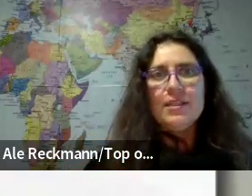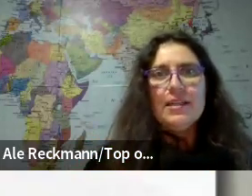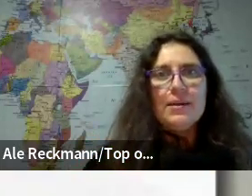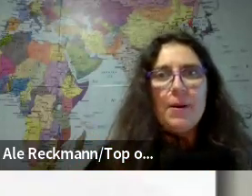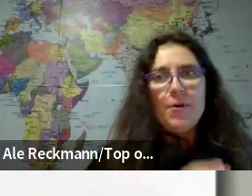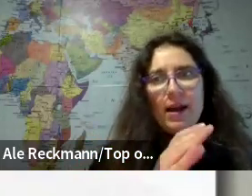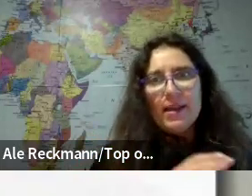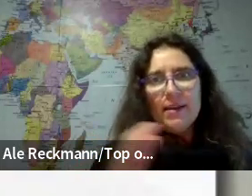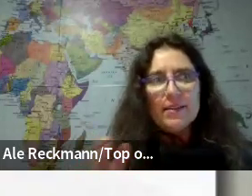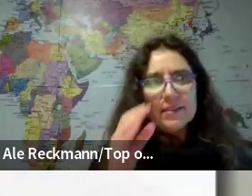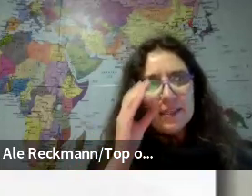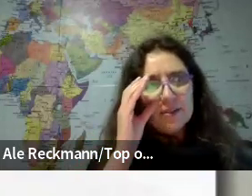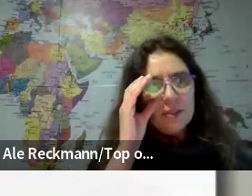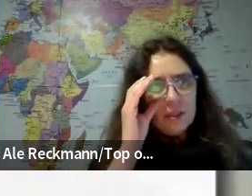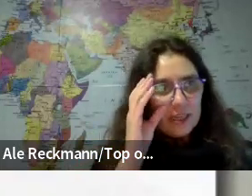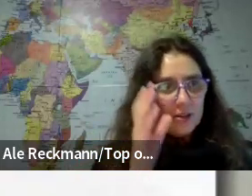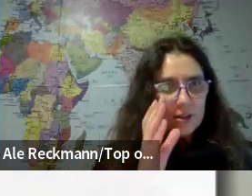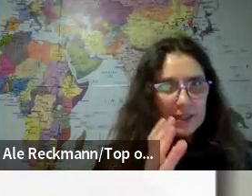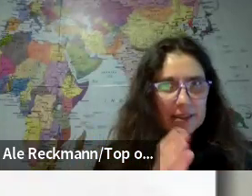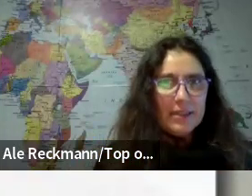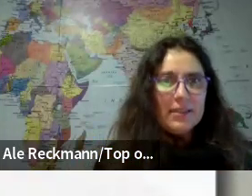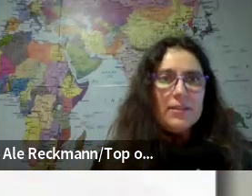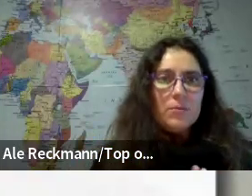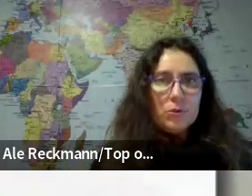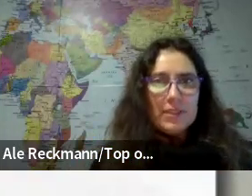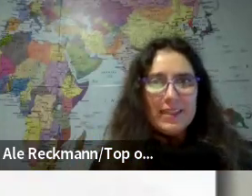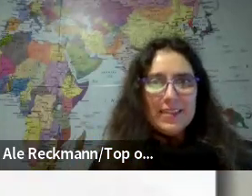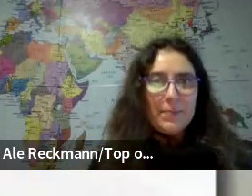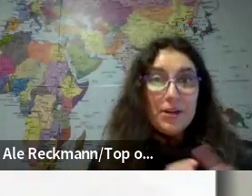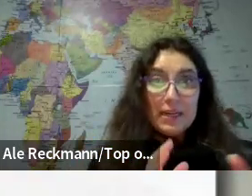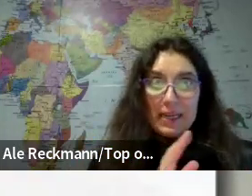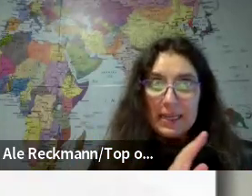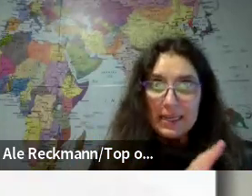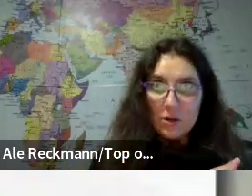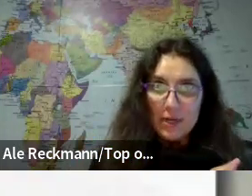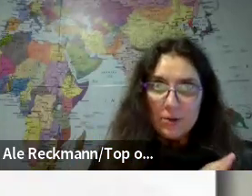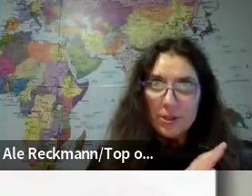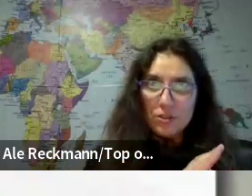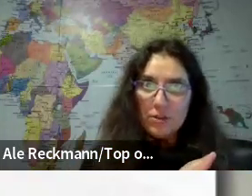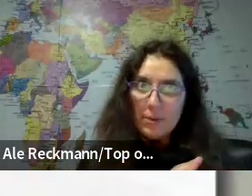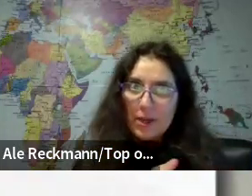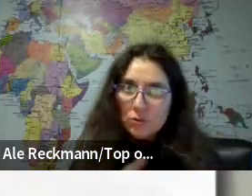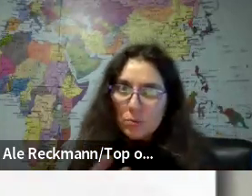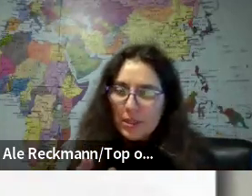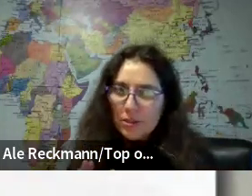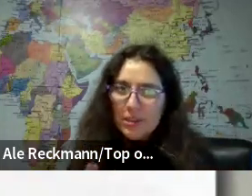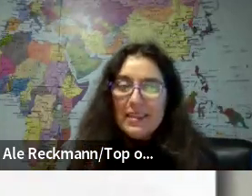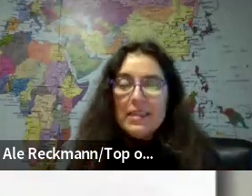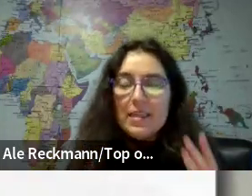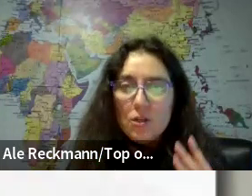esto, vamos a ir avanzando lo que nos resta. Muchas gracias, espero que les haya quedado claro, porque esto lo vamos a ir sumando.